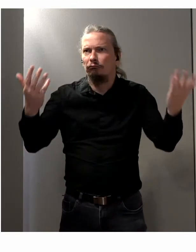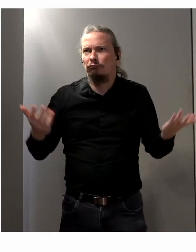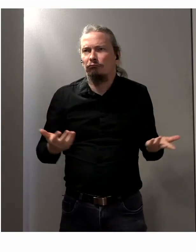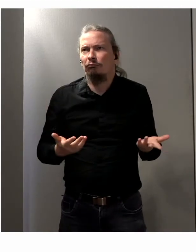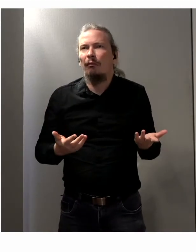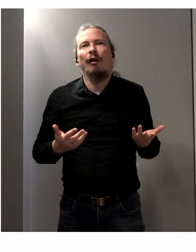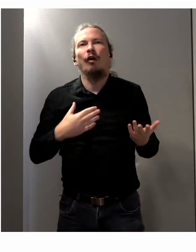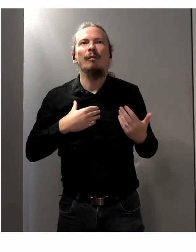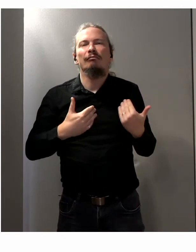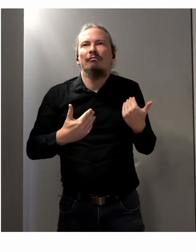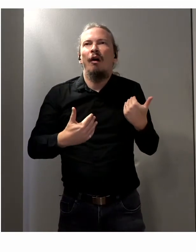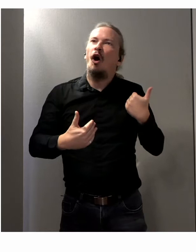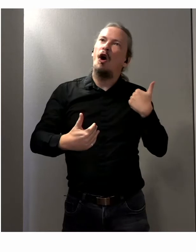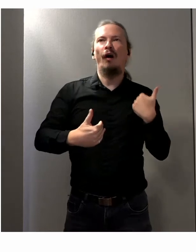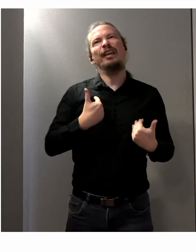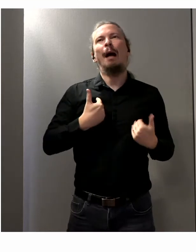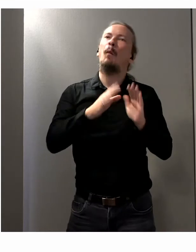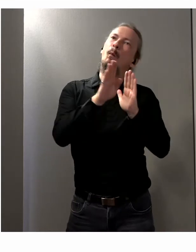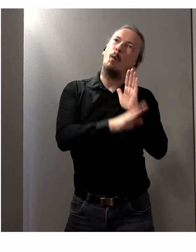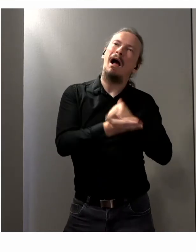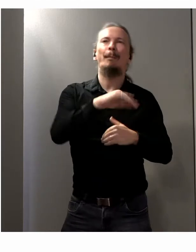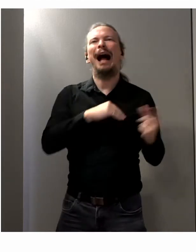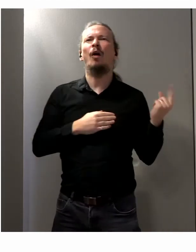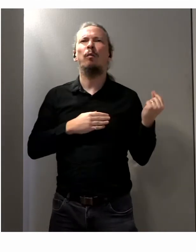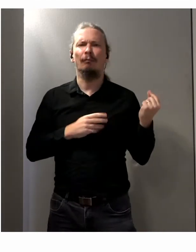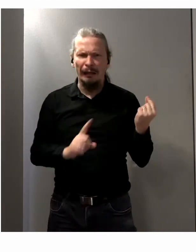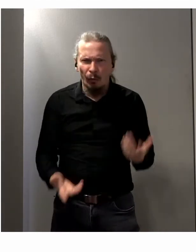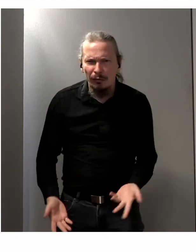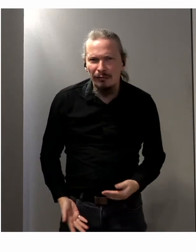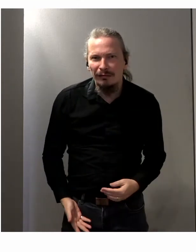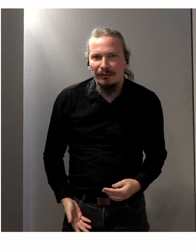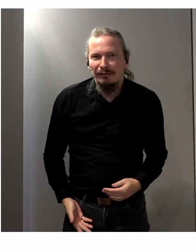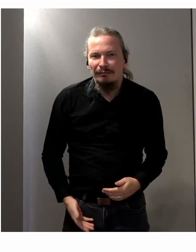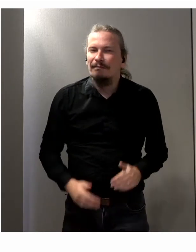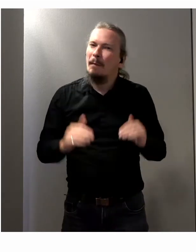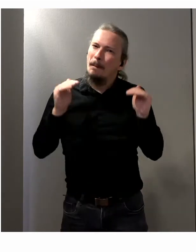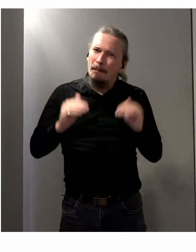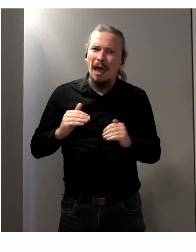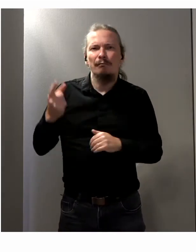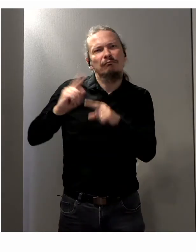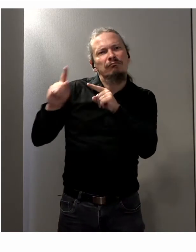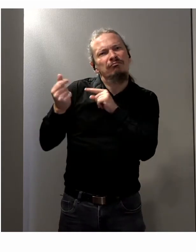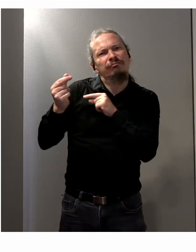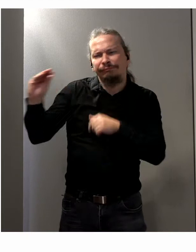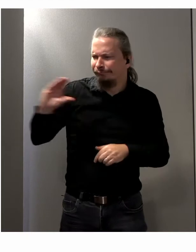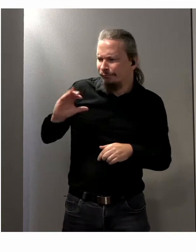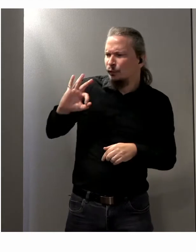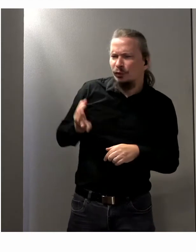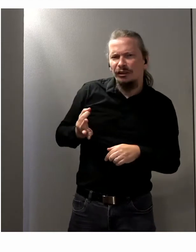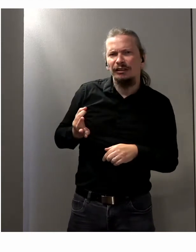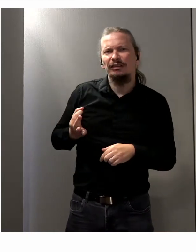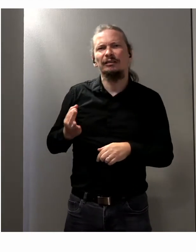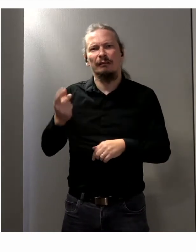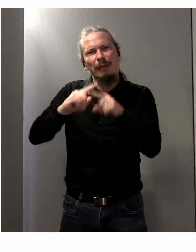ne sont pas moins handicapées si elles sont en couple, même si elles ont une certaine aide matérielle et une